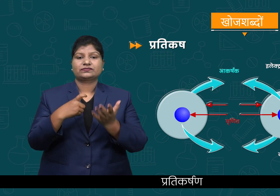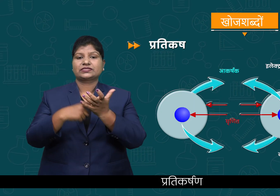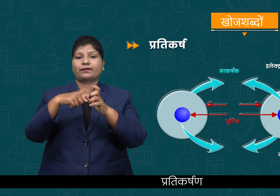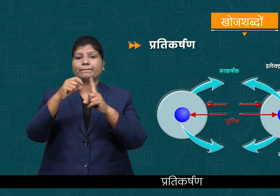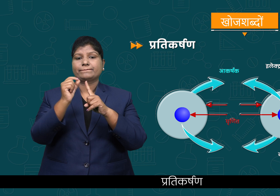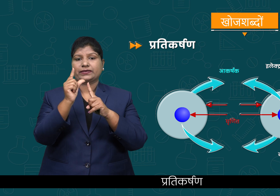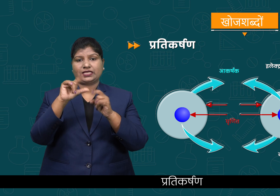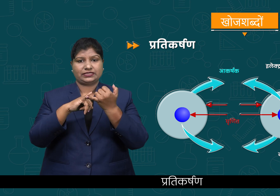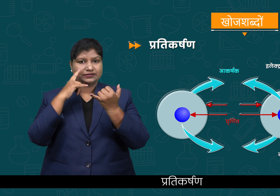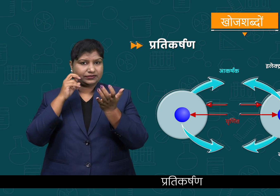प्रतिकर्षण,